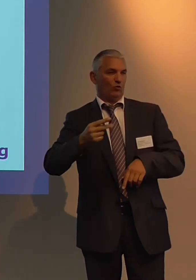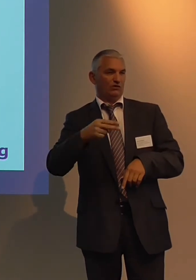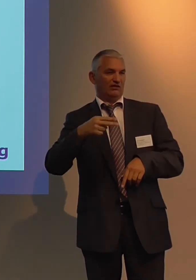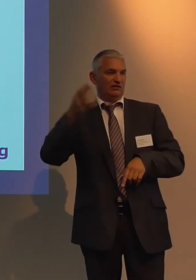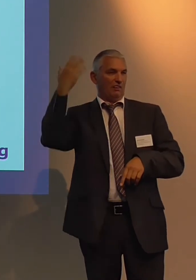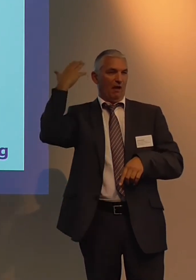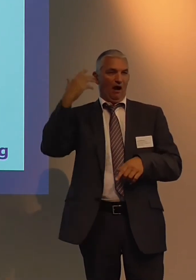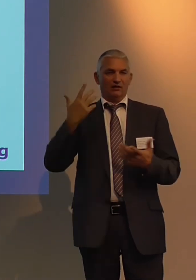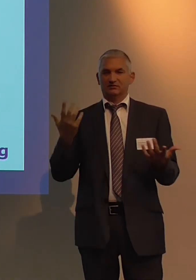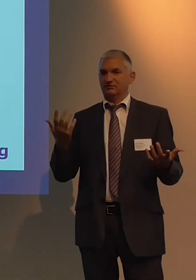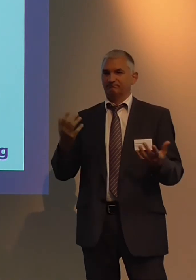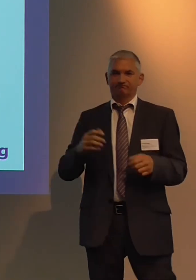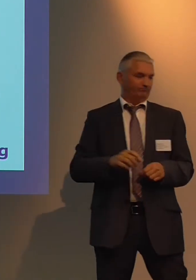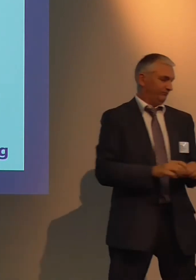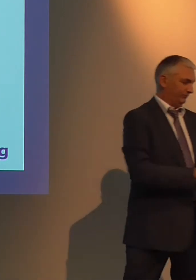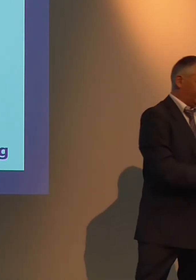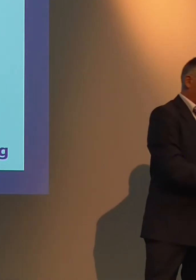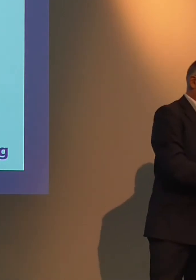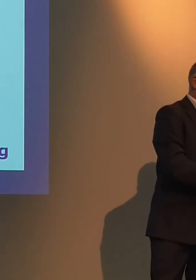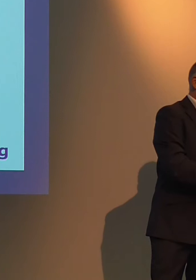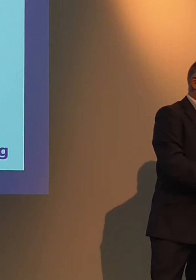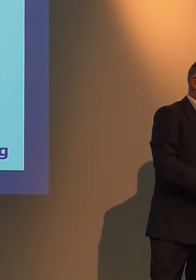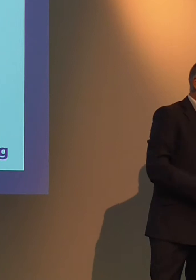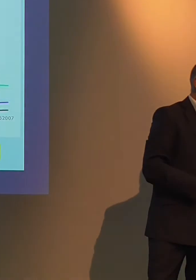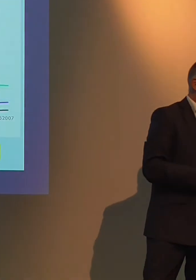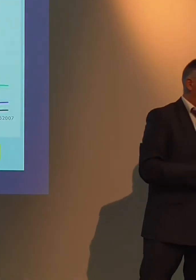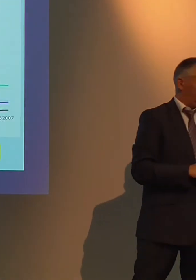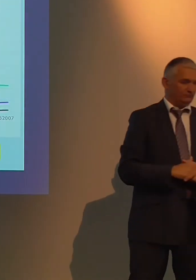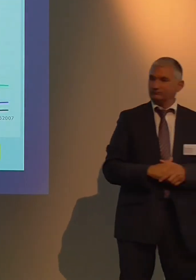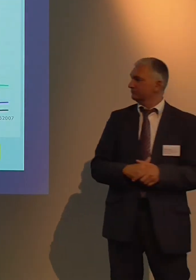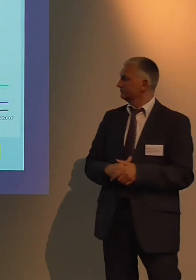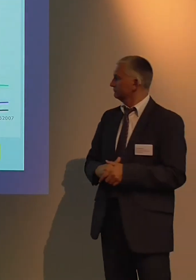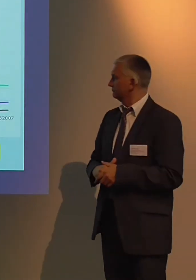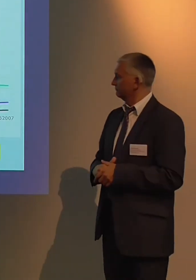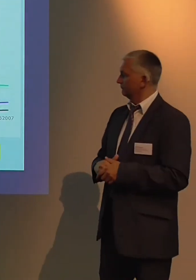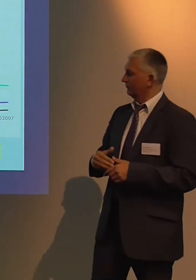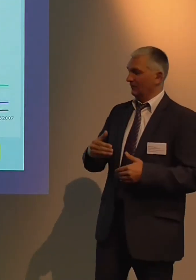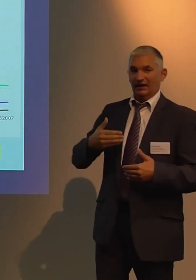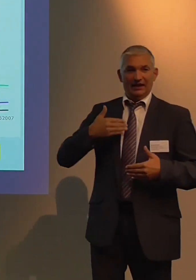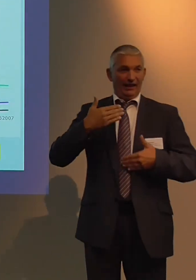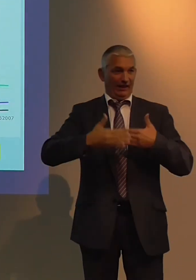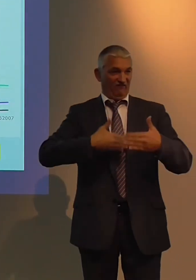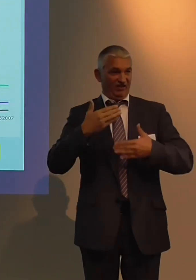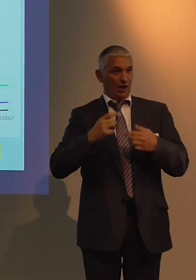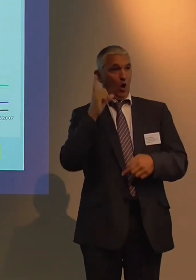Es ist nur sehr langsam passiert, dass die Untertitel wirklich mehr geworden sind. Also ich habe hier die Statistik nochmal mitgebracht.